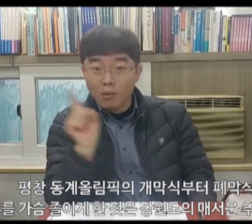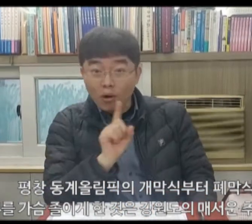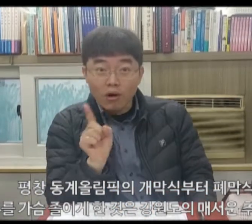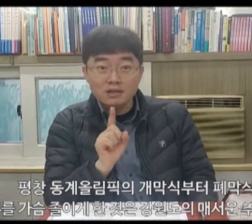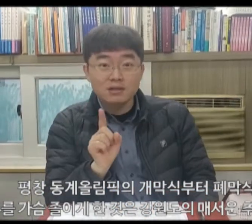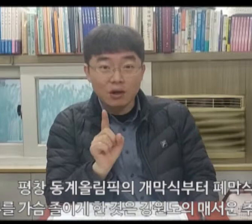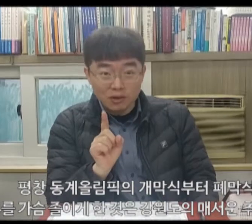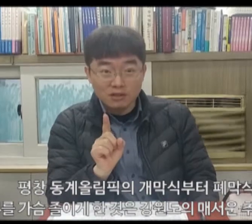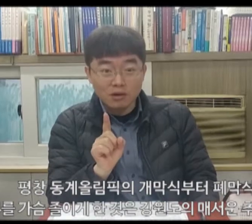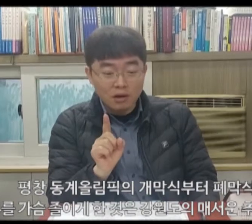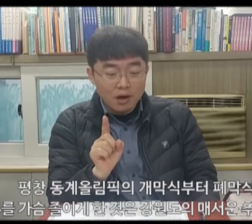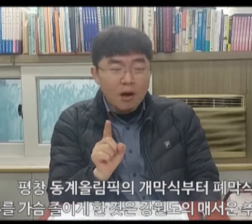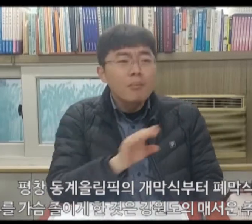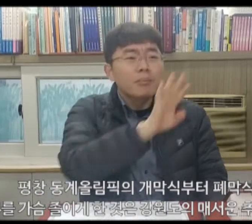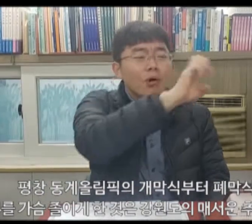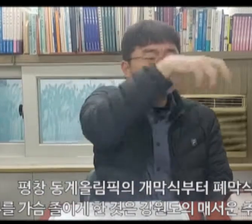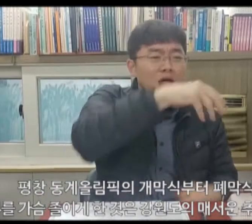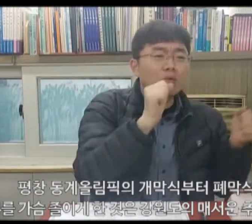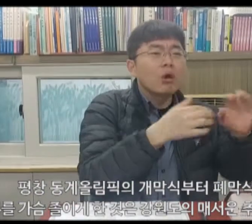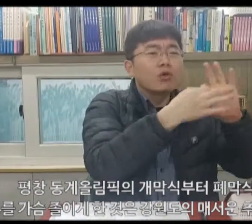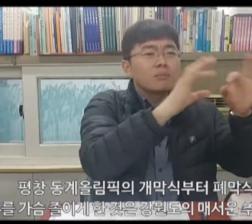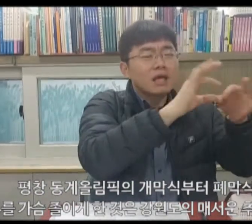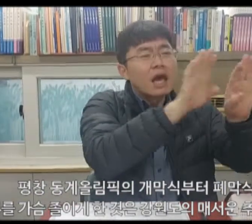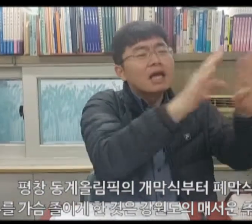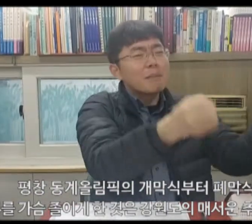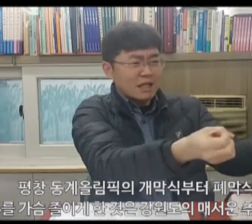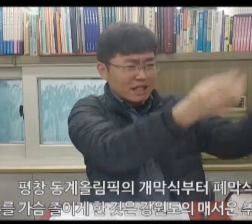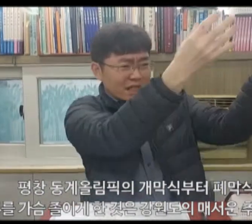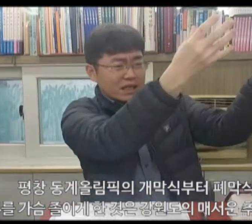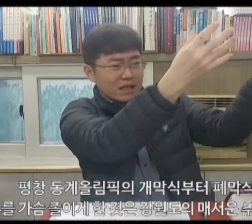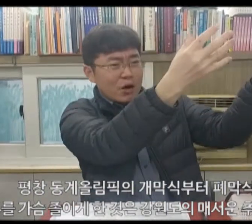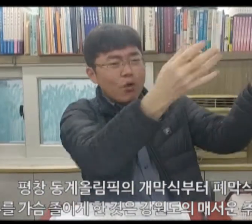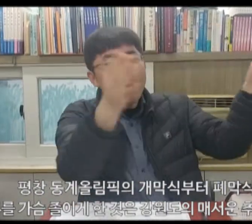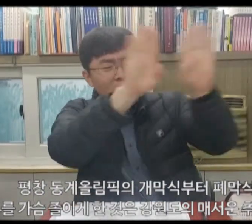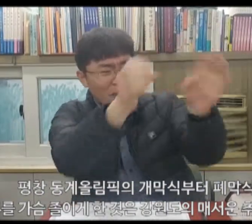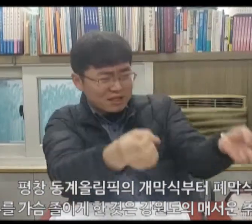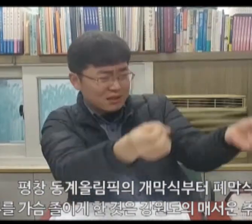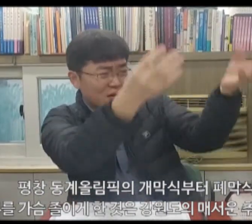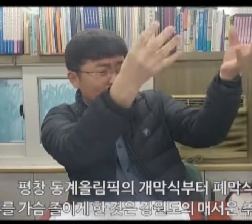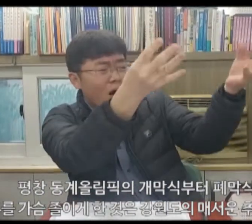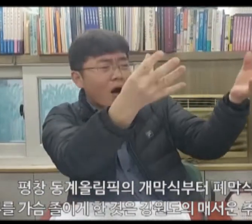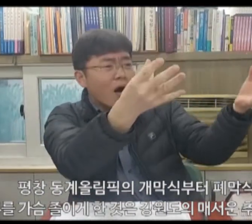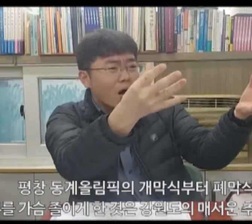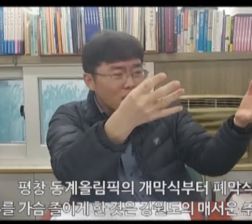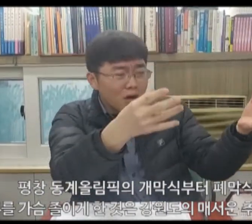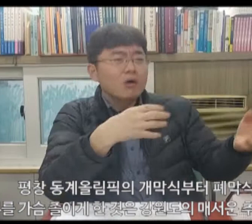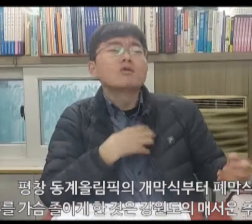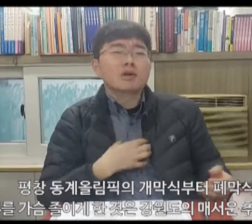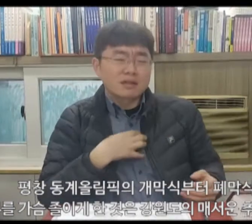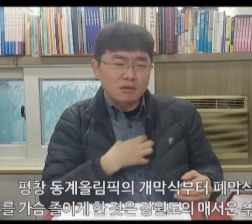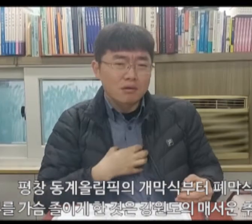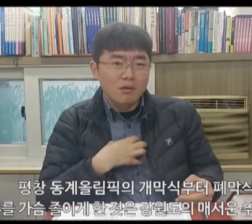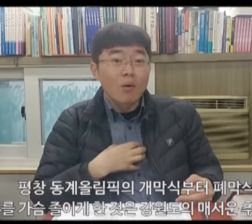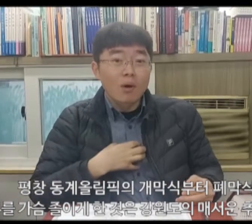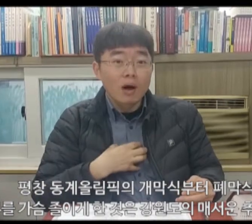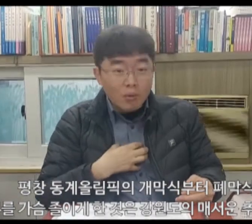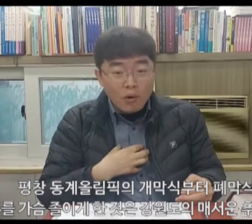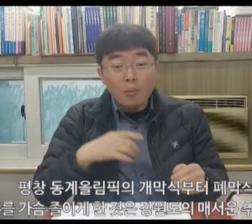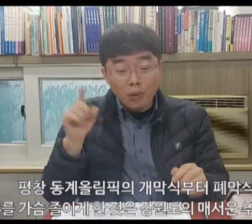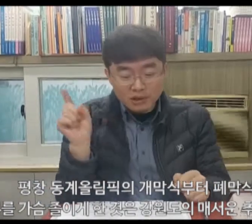뭐 하고 나서 평창 동계올림픽의 개막식 하고 폐막식 걱정했어 하고